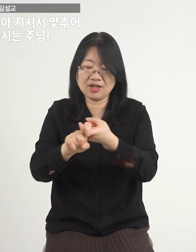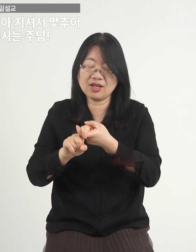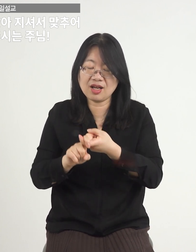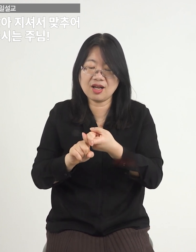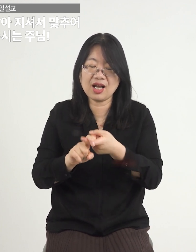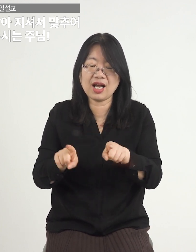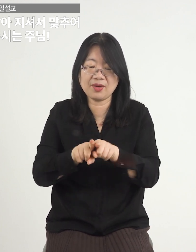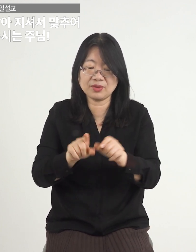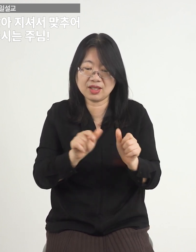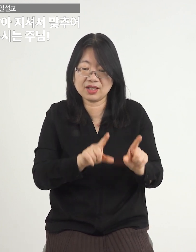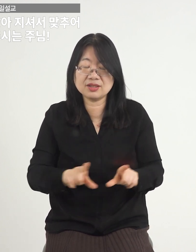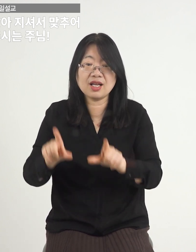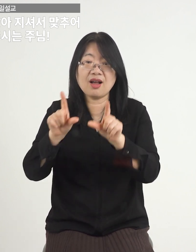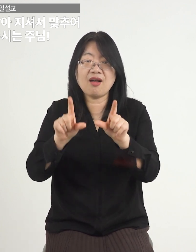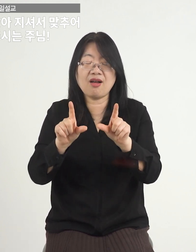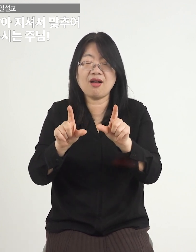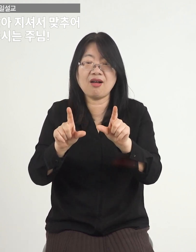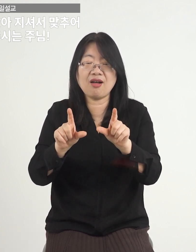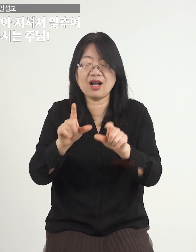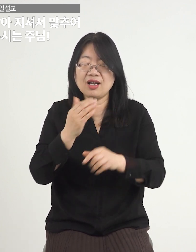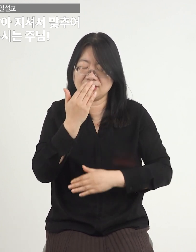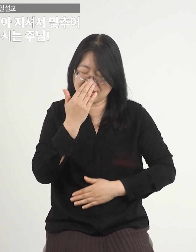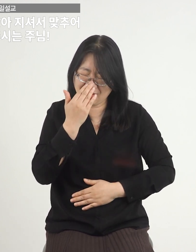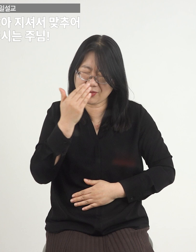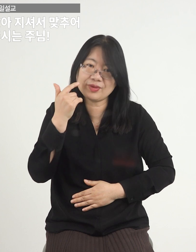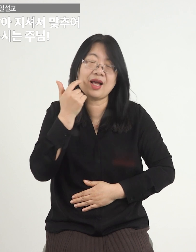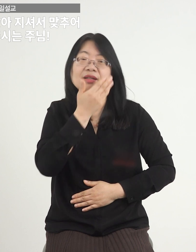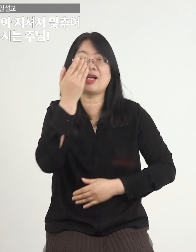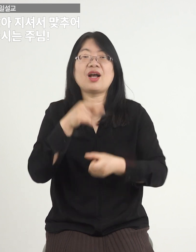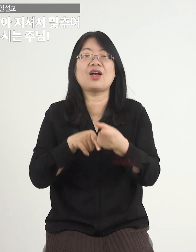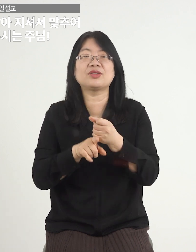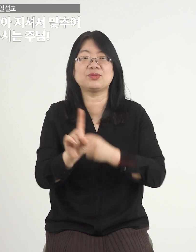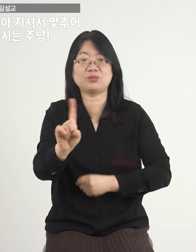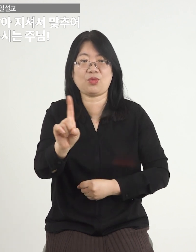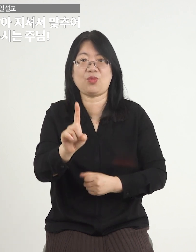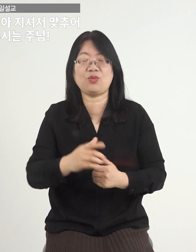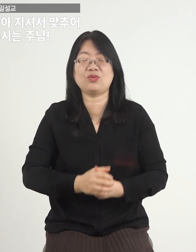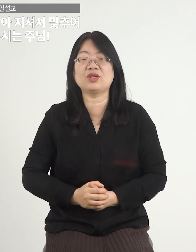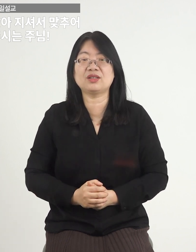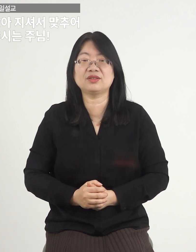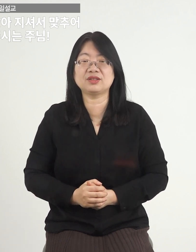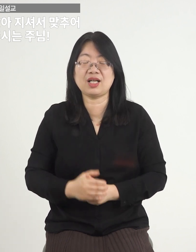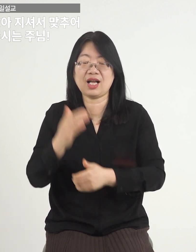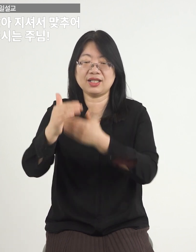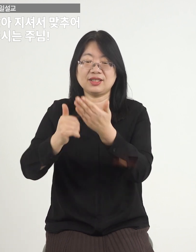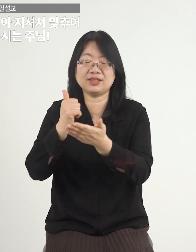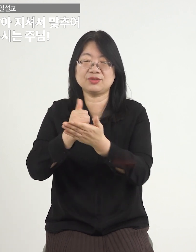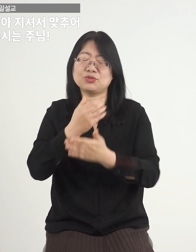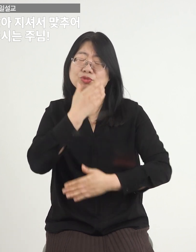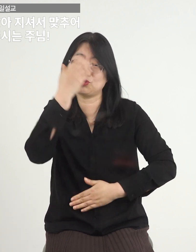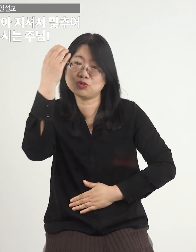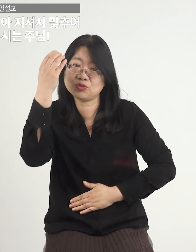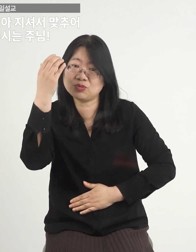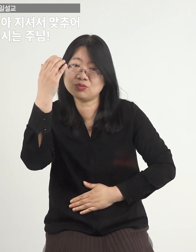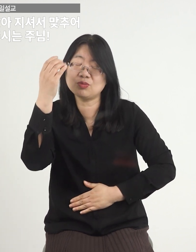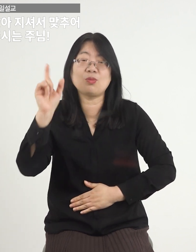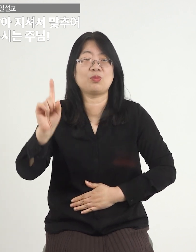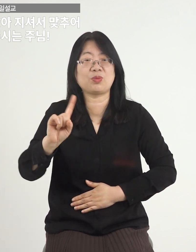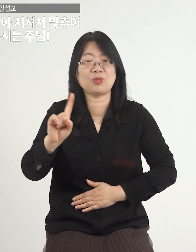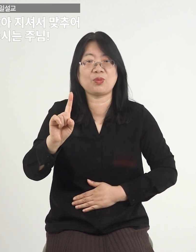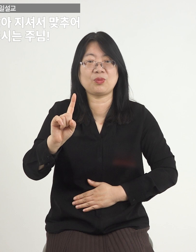연합하여 동거함이 어찌 그리 선하고 아름다운고. 이것은 하나님이 꿈꾸는